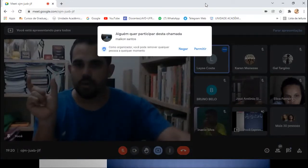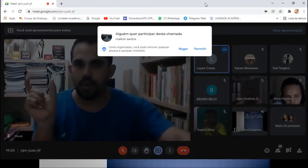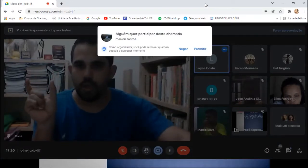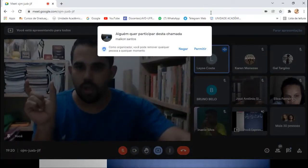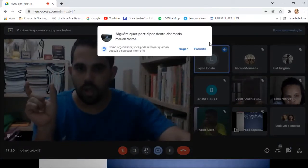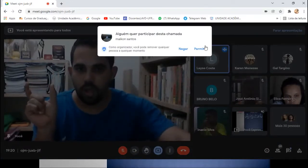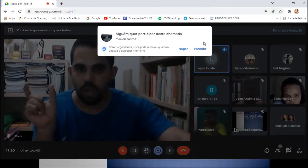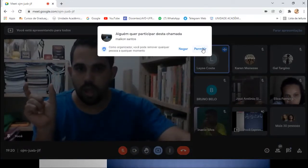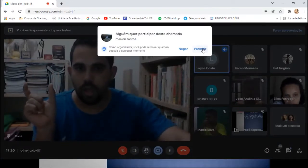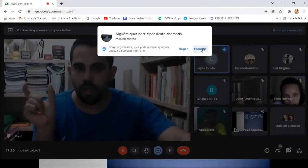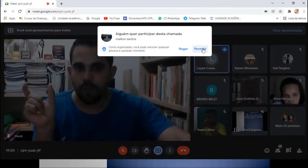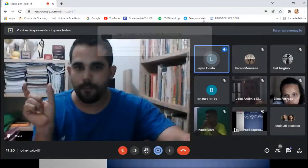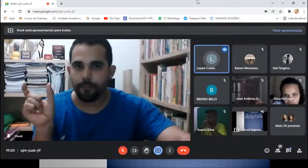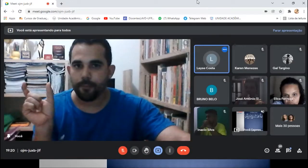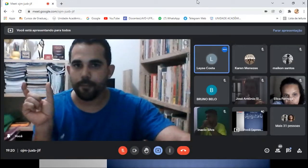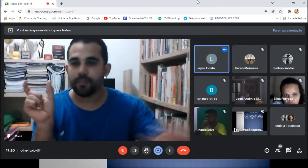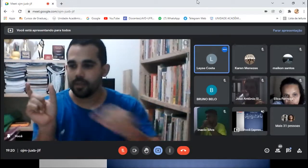Então, a fonologia